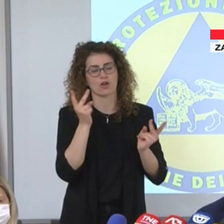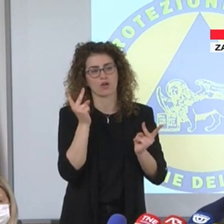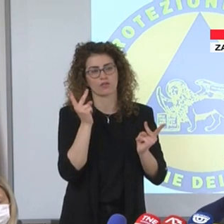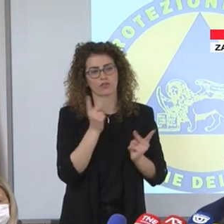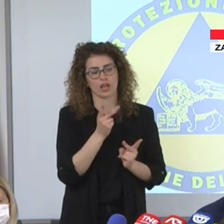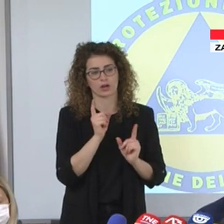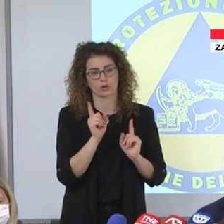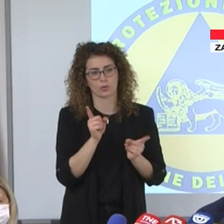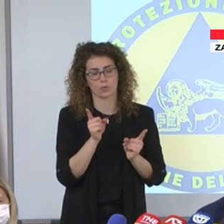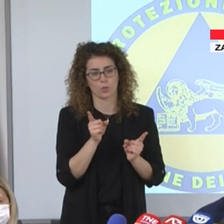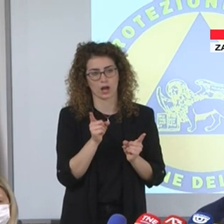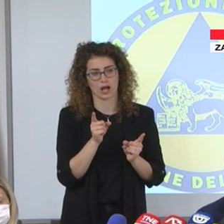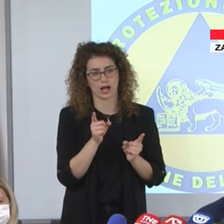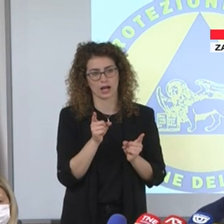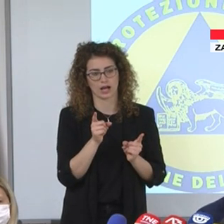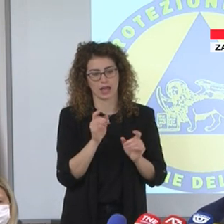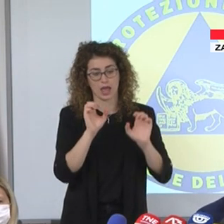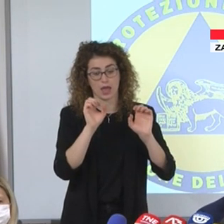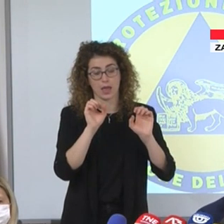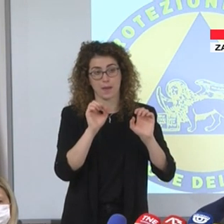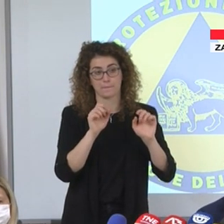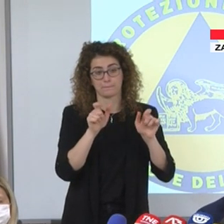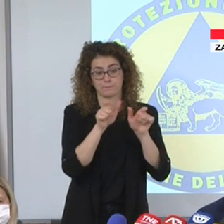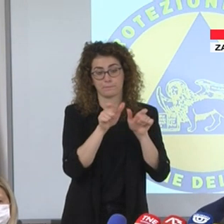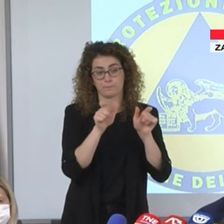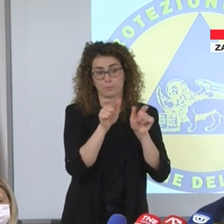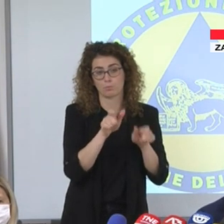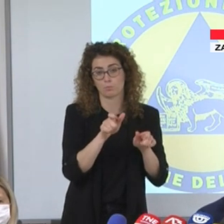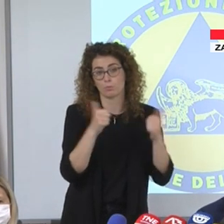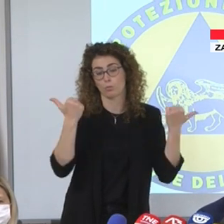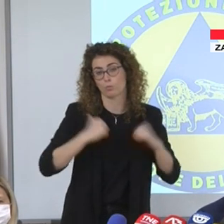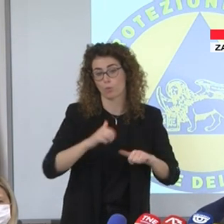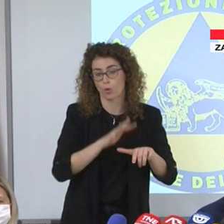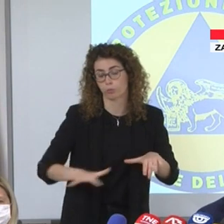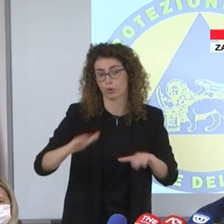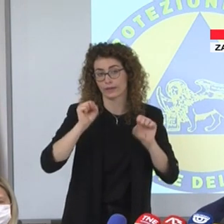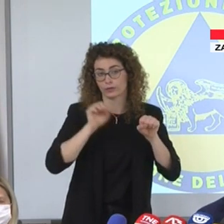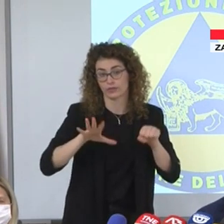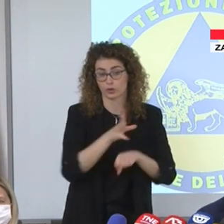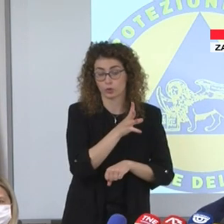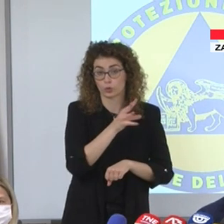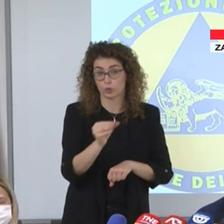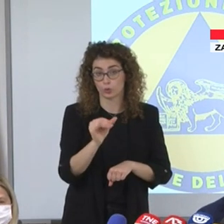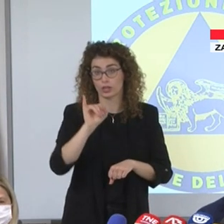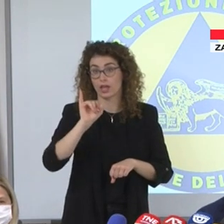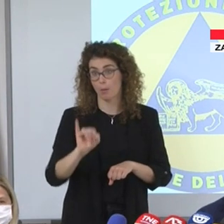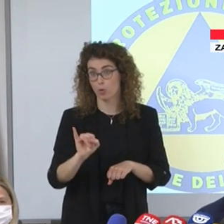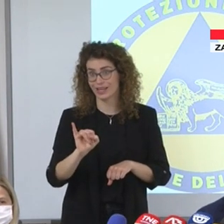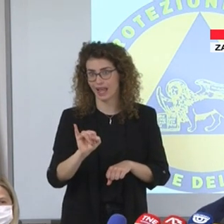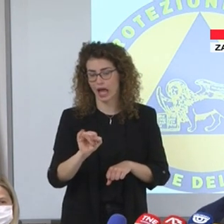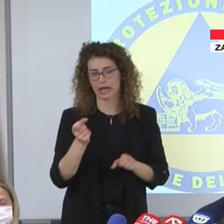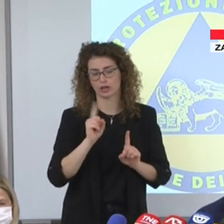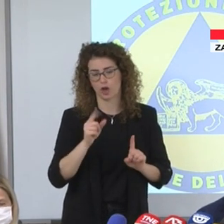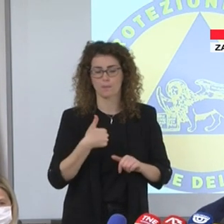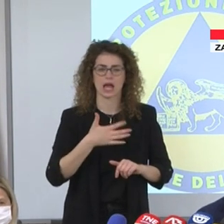non è stata raggiunta l'immunità di gregge per tutta la popolazione veneta, cioè per tutti i 5 milioni di abitanti, però insomma dagli over 60